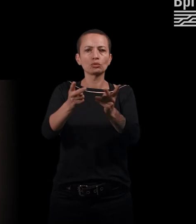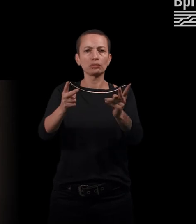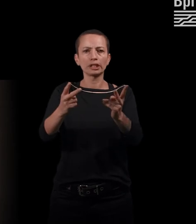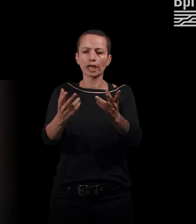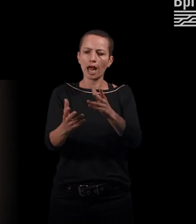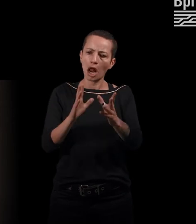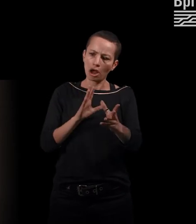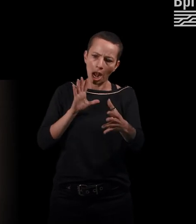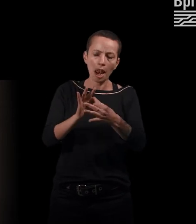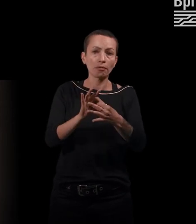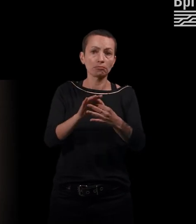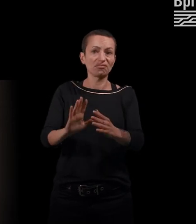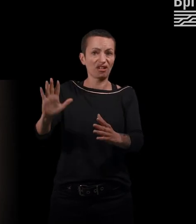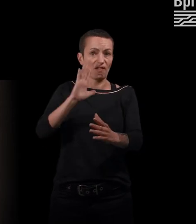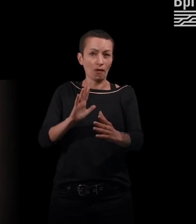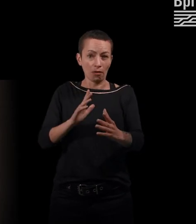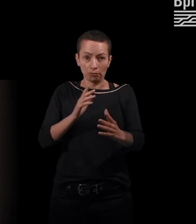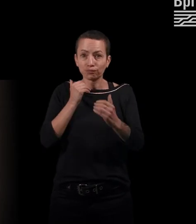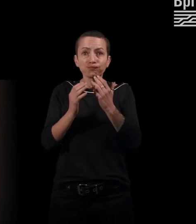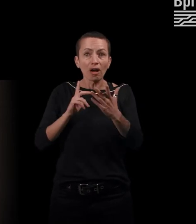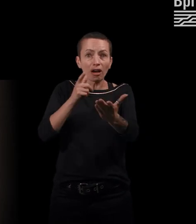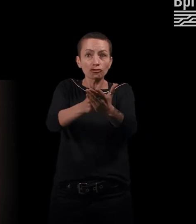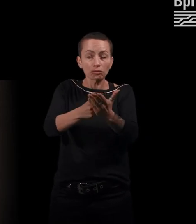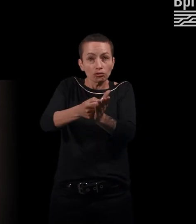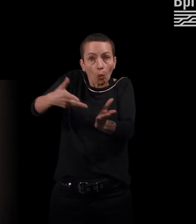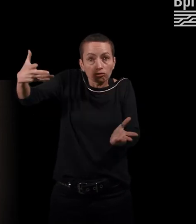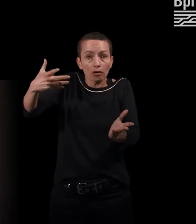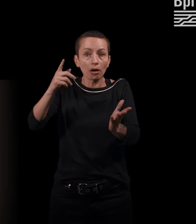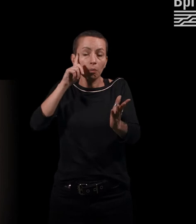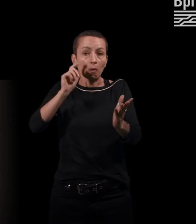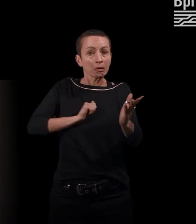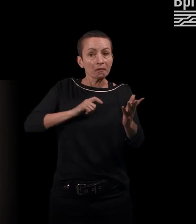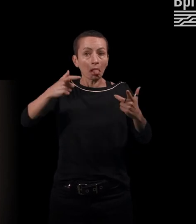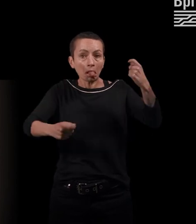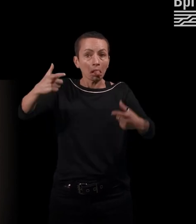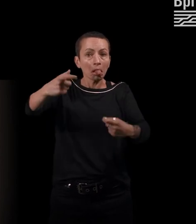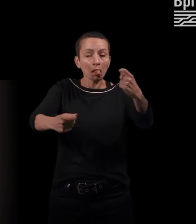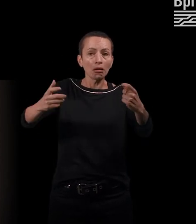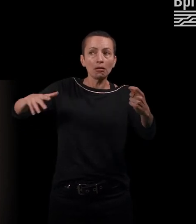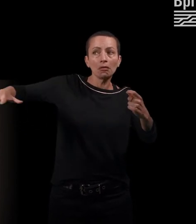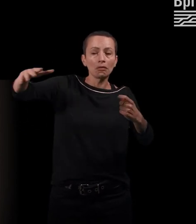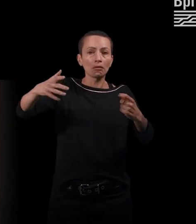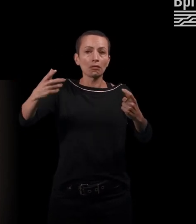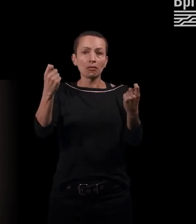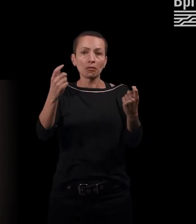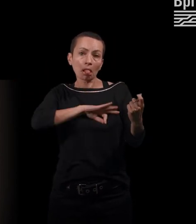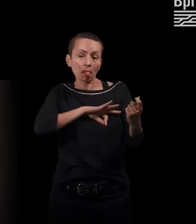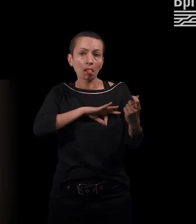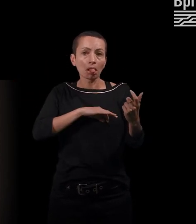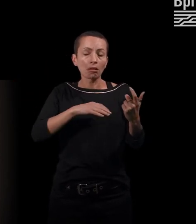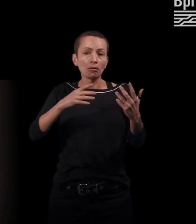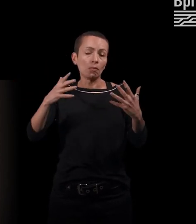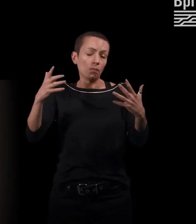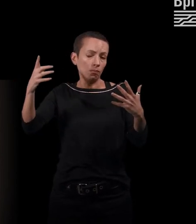écrivez-vous, longtemps inaccessible, parce que trop cher, parce que consacré à l'automobile, parce que privatisé par des promoteurs